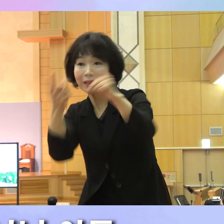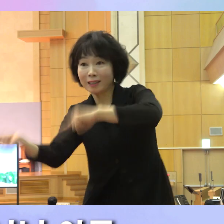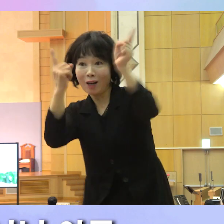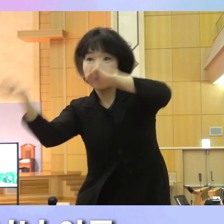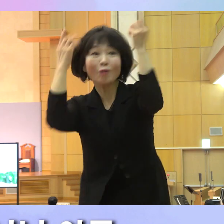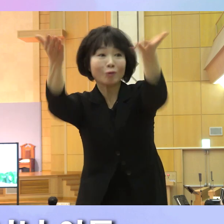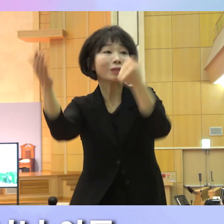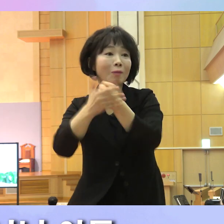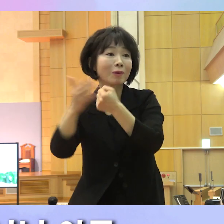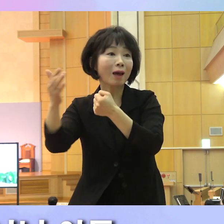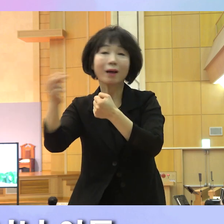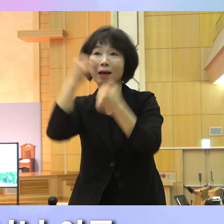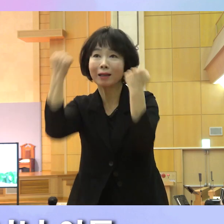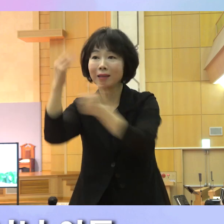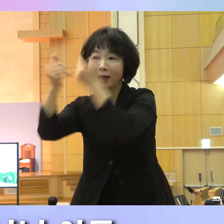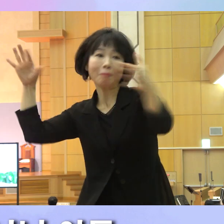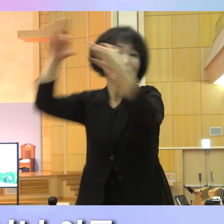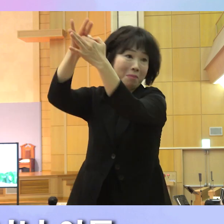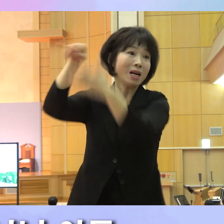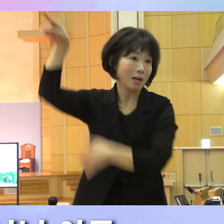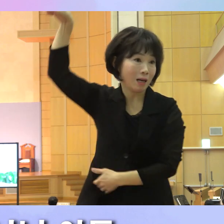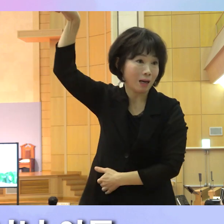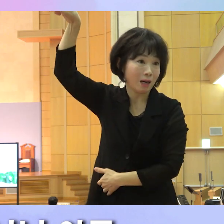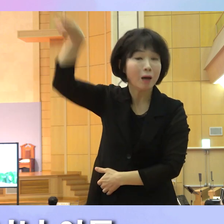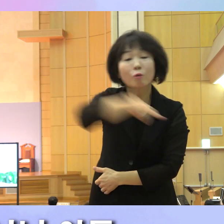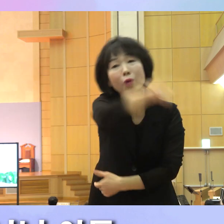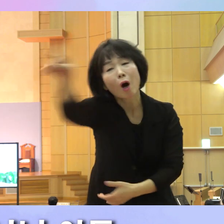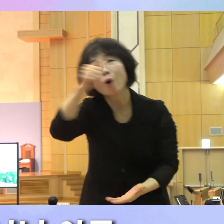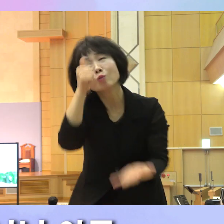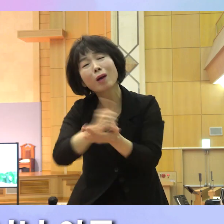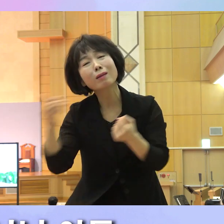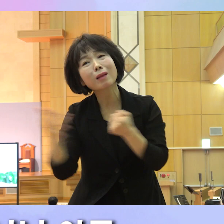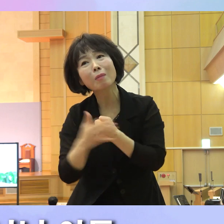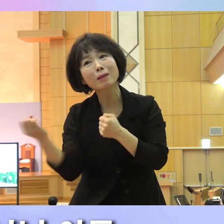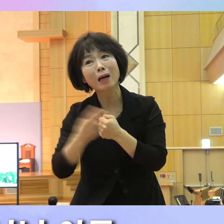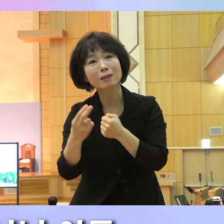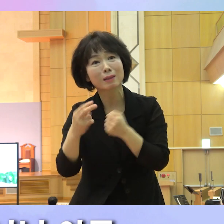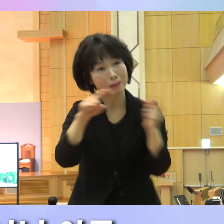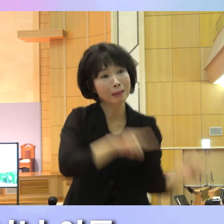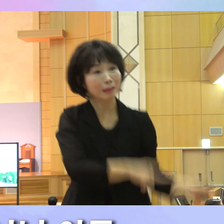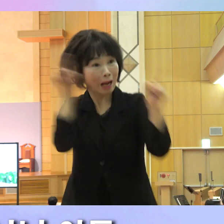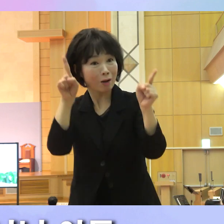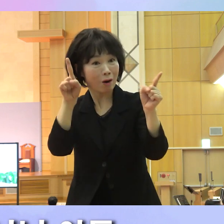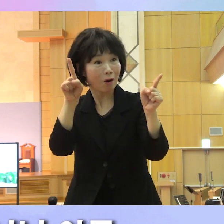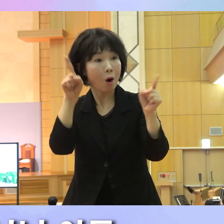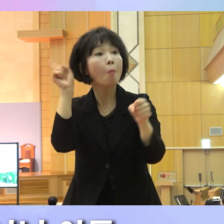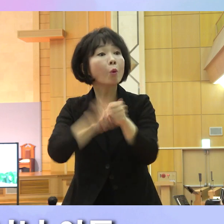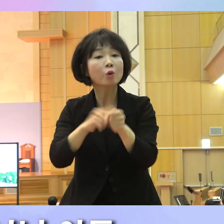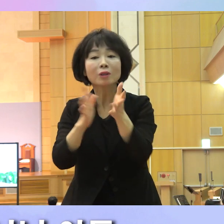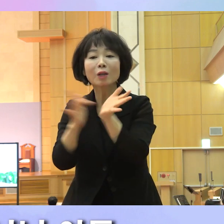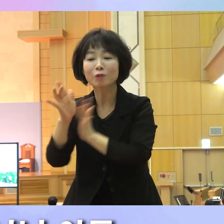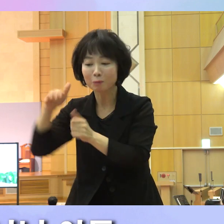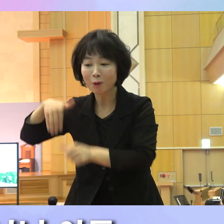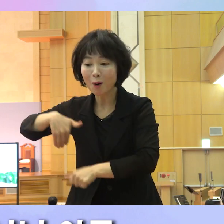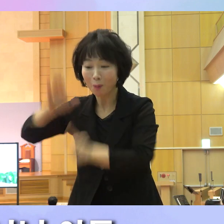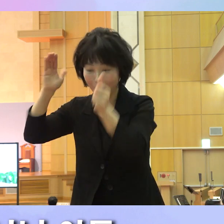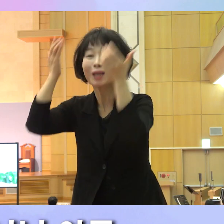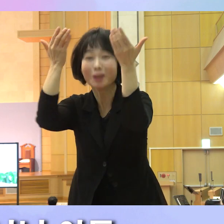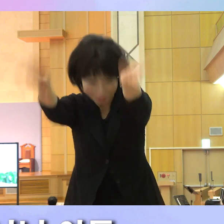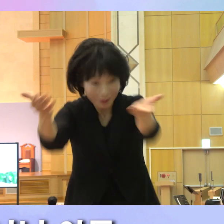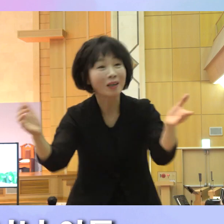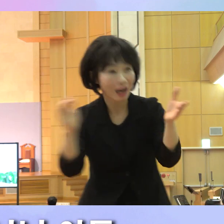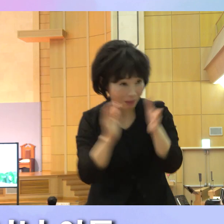때문에, 그러면 죄로 말미암아 영원히 죽을 자를 살리기 위해서 예수님을 우리 죄인을 위해서 대신